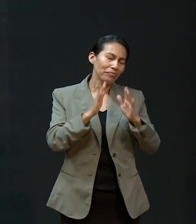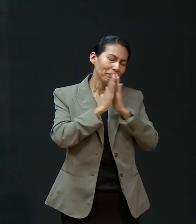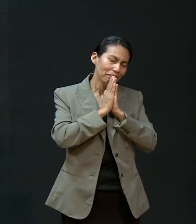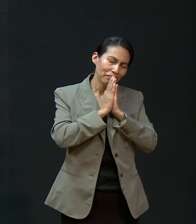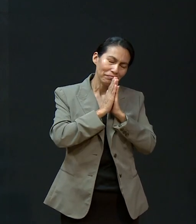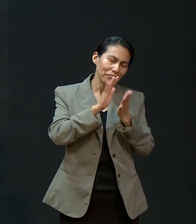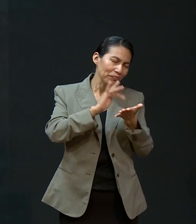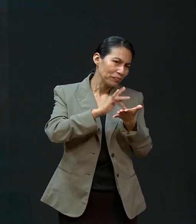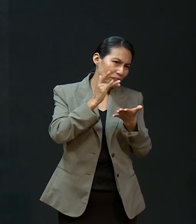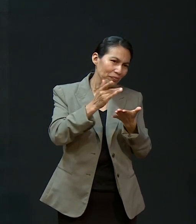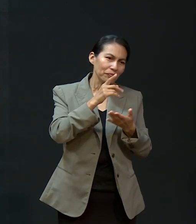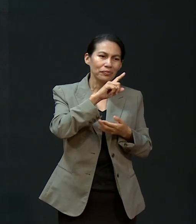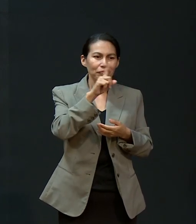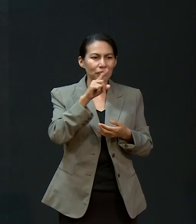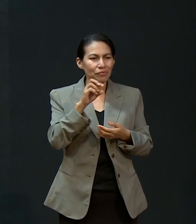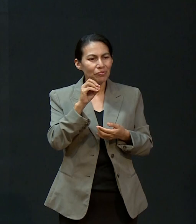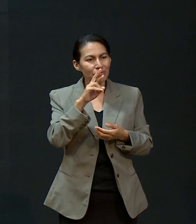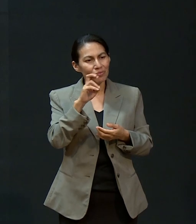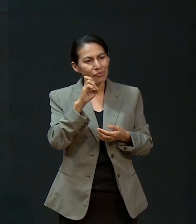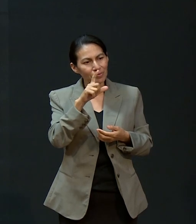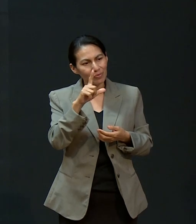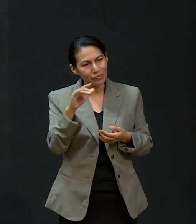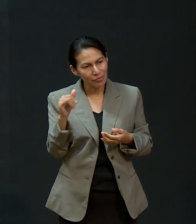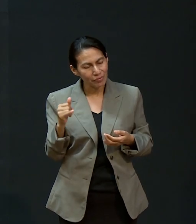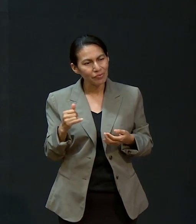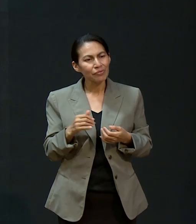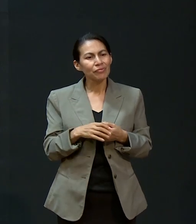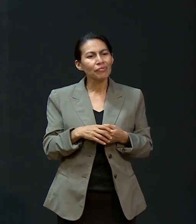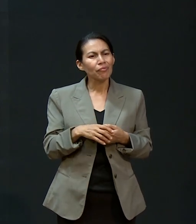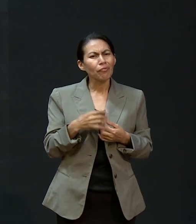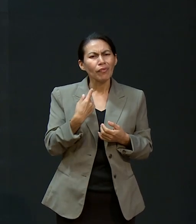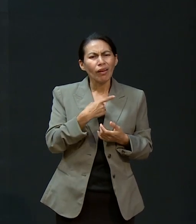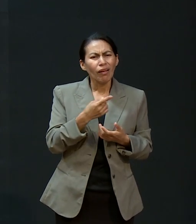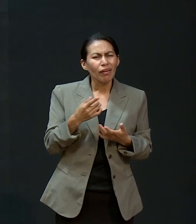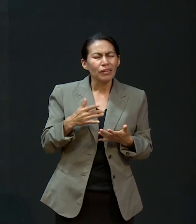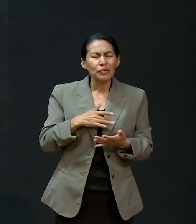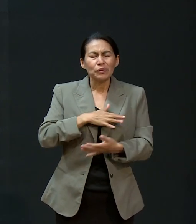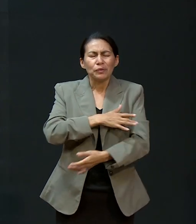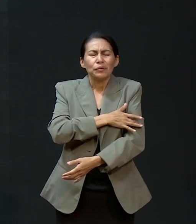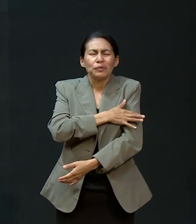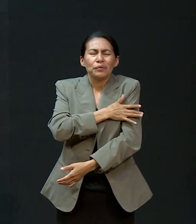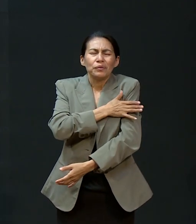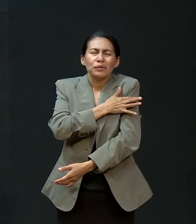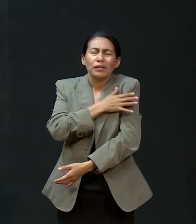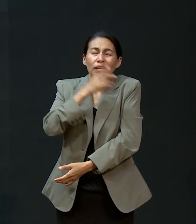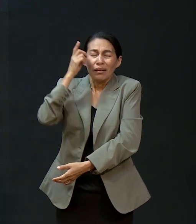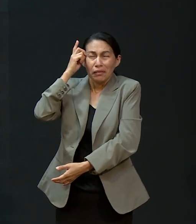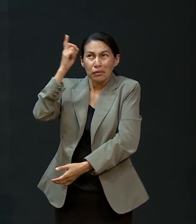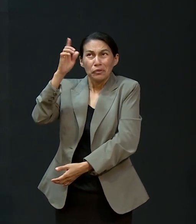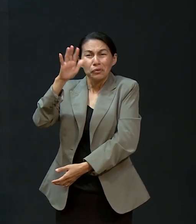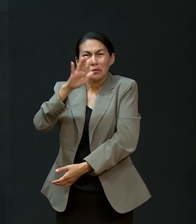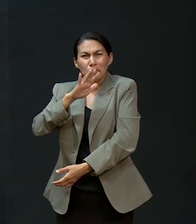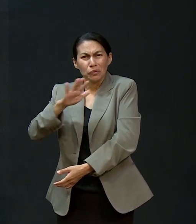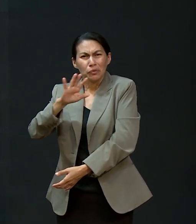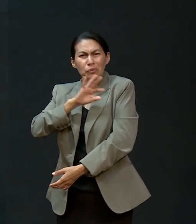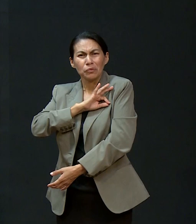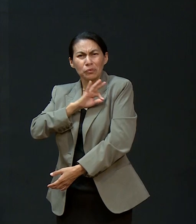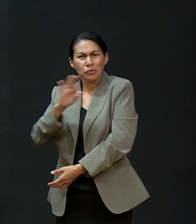Amén. Gracias, Soreli. de verdad que al escuchar a Soreli nos inspiramos en el Dios